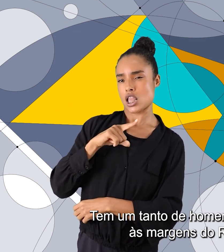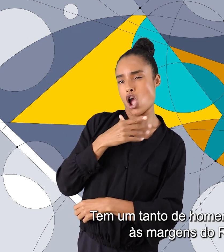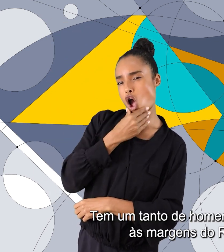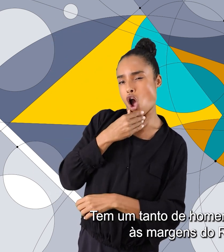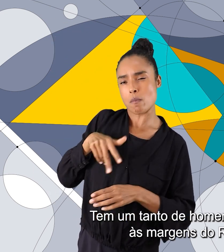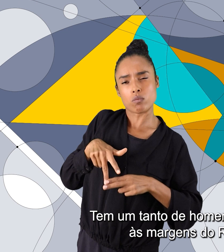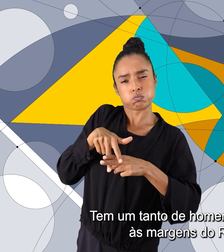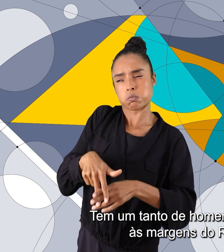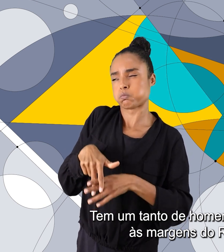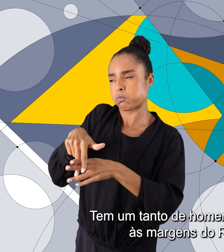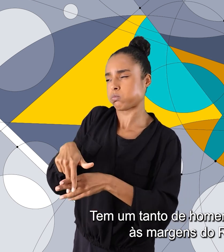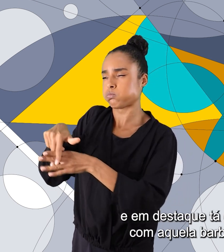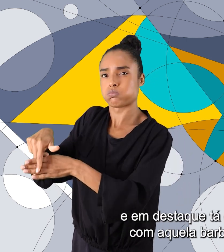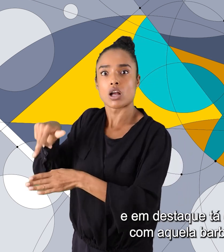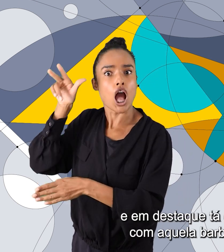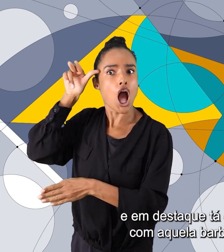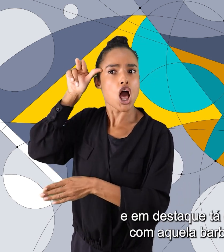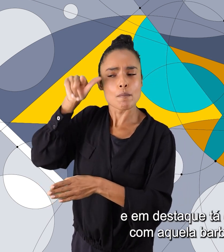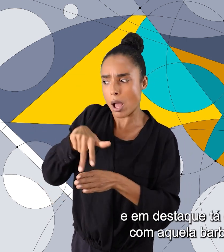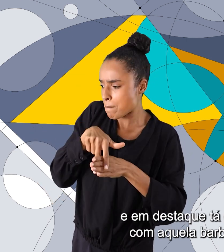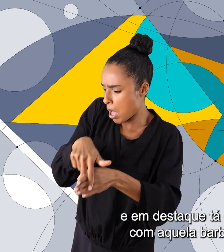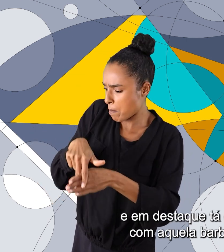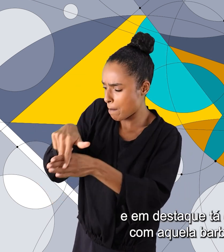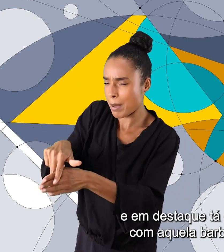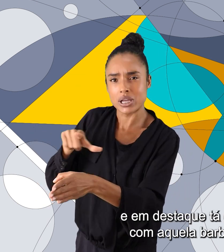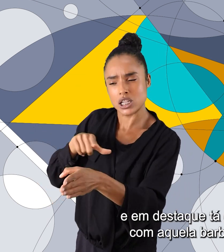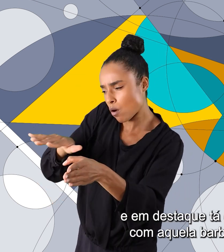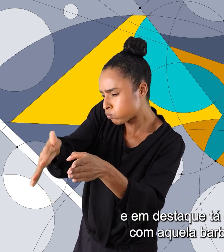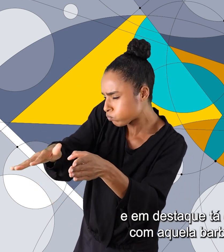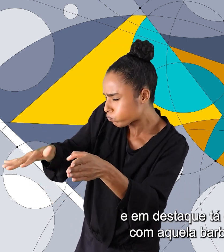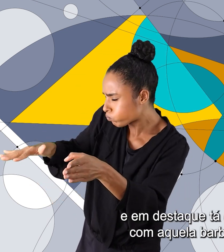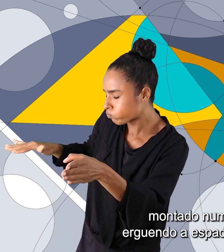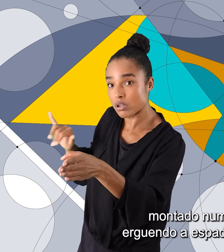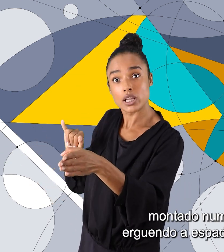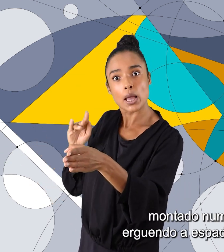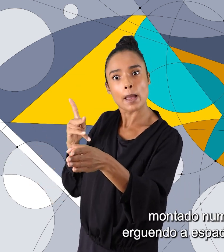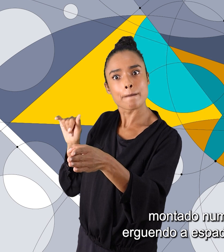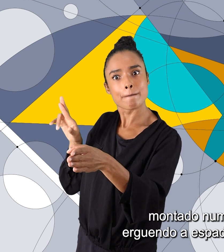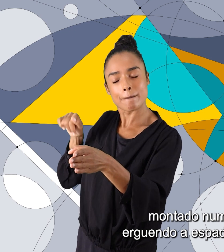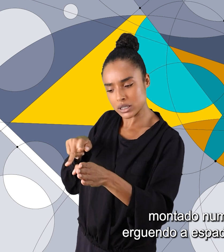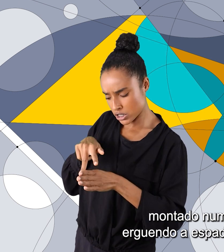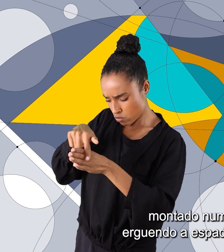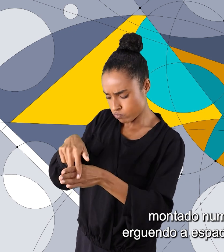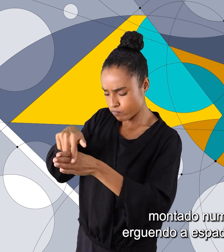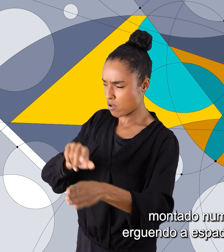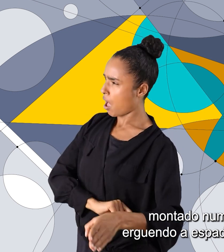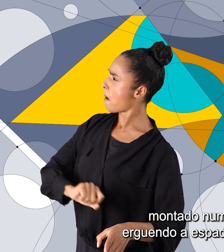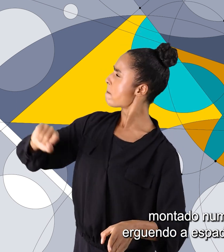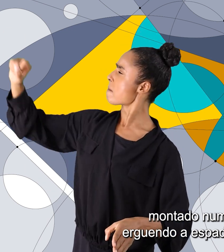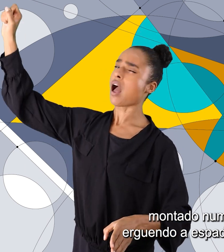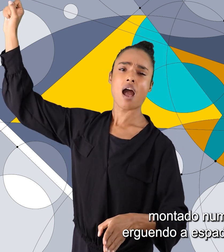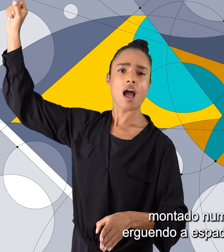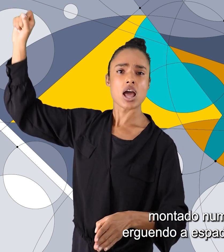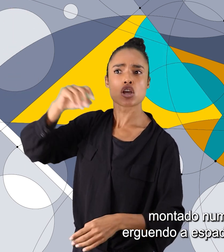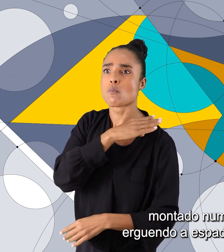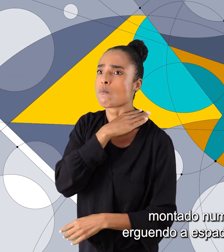às margens do rio Ipiranga. E em destaque está o Dom Pedro, com aquela barba esquisita, montado num cavalo, erguendo a